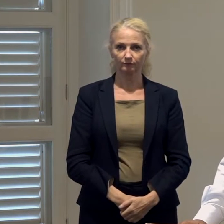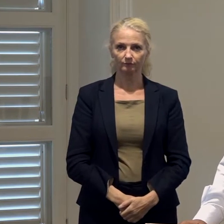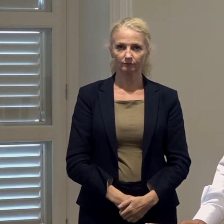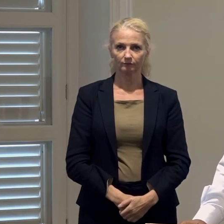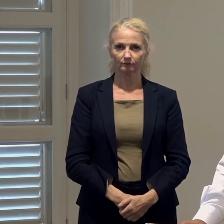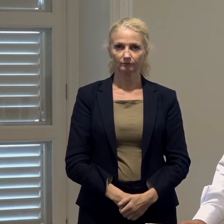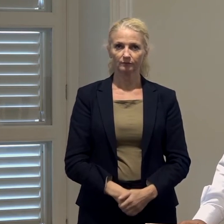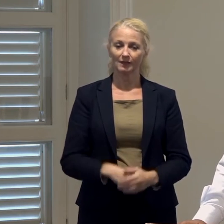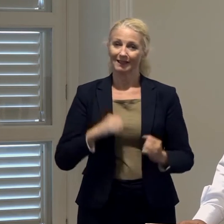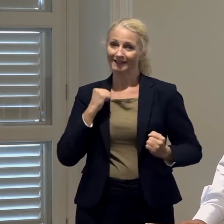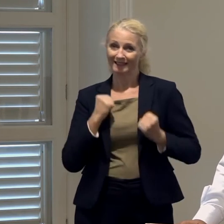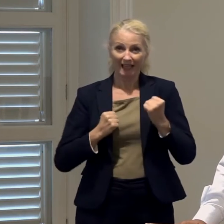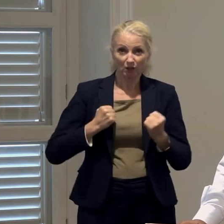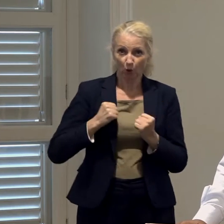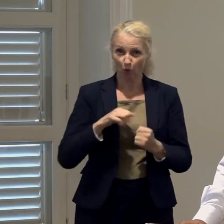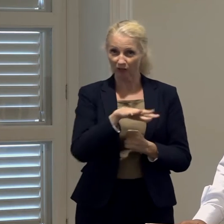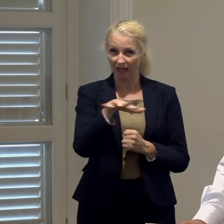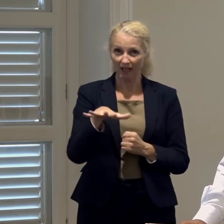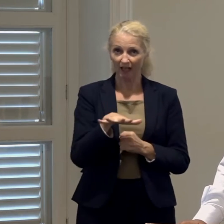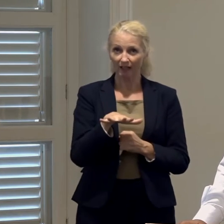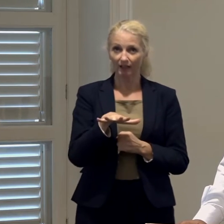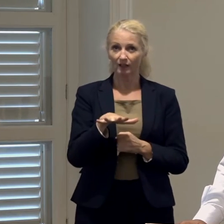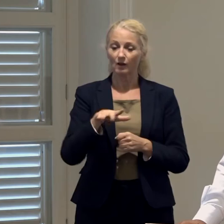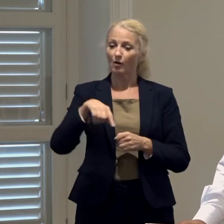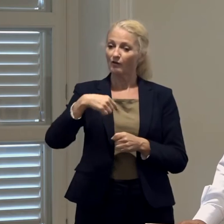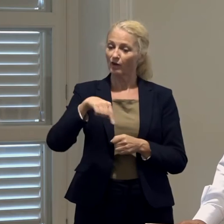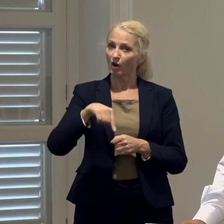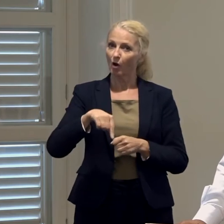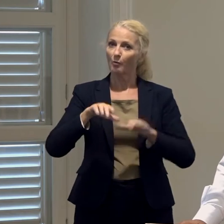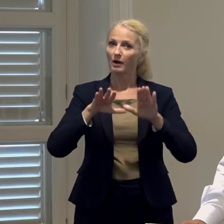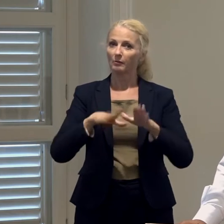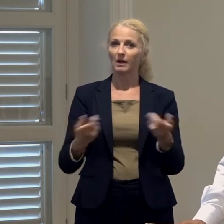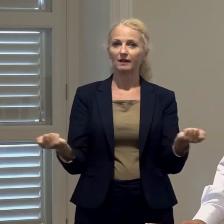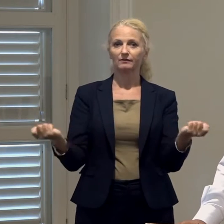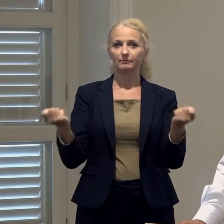Alle discotheken blijven voorlopig ook dicht.